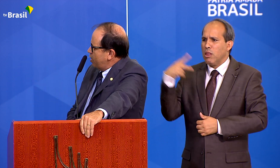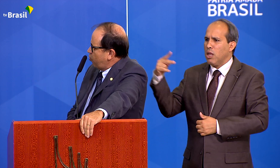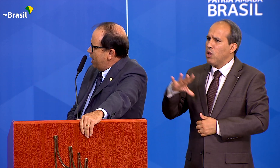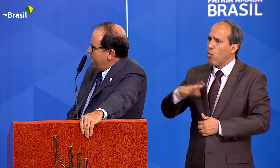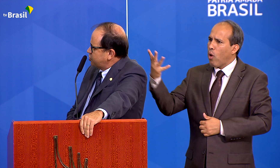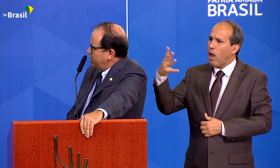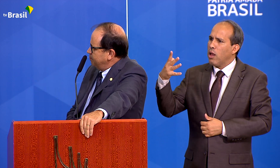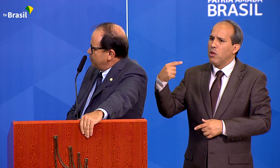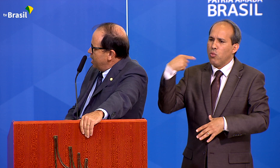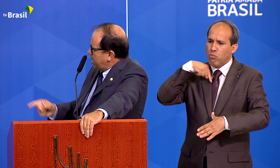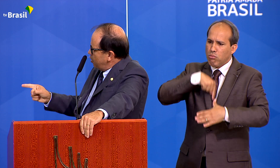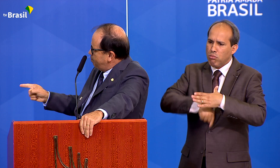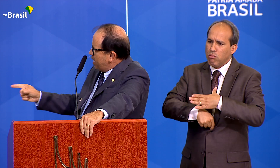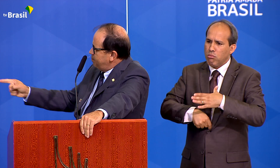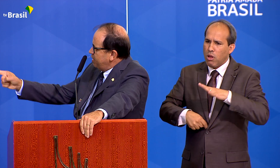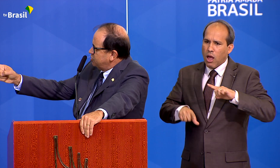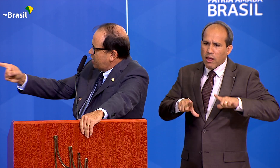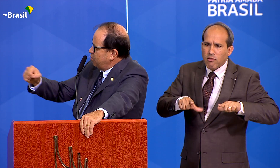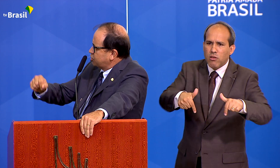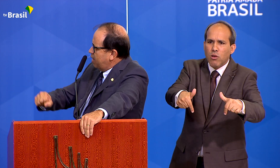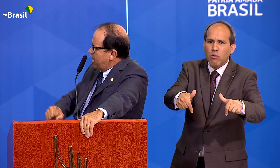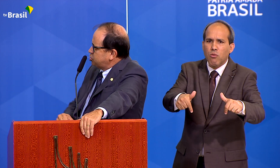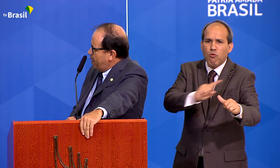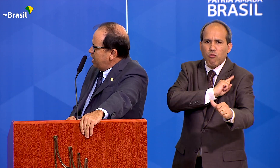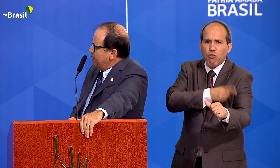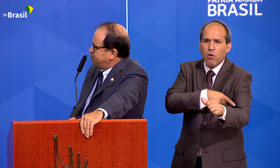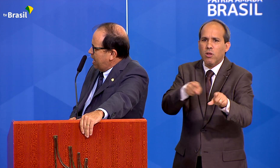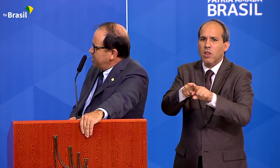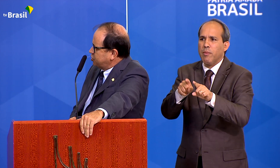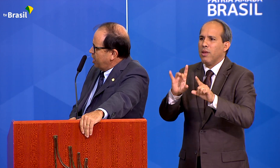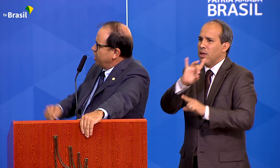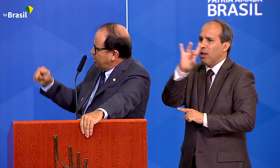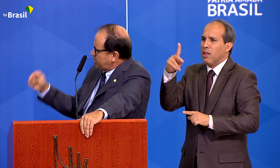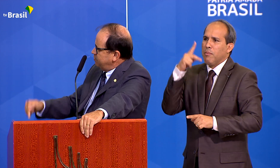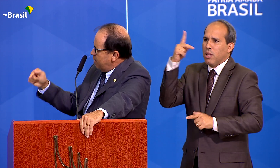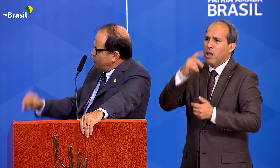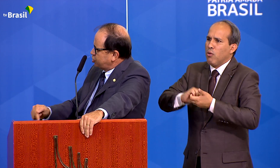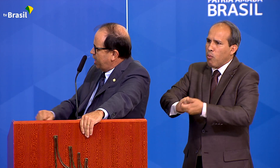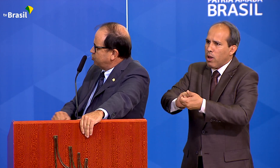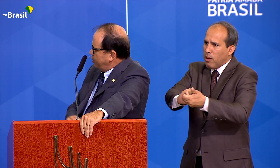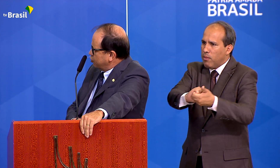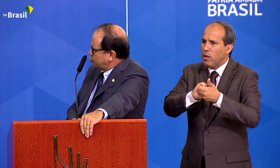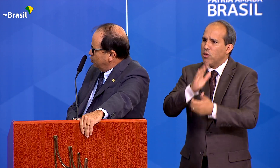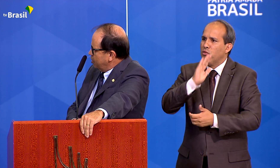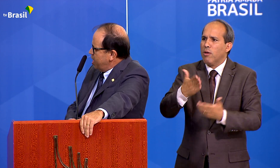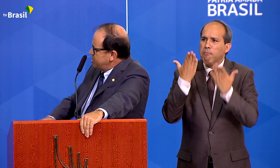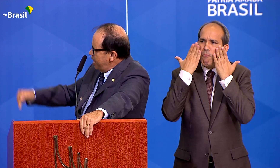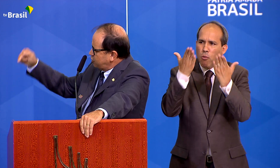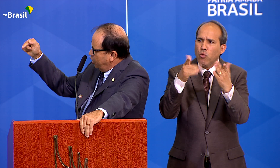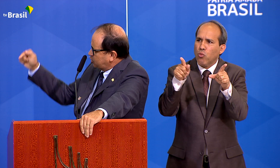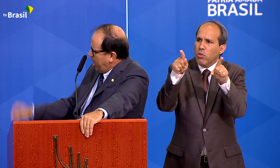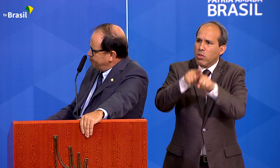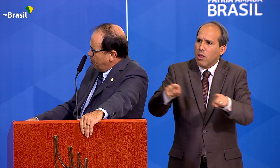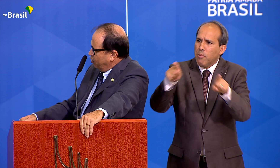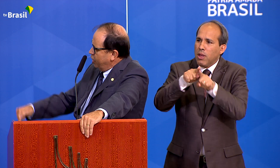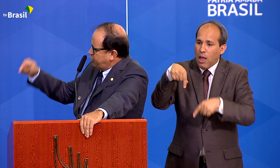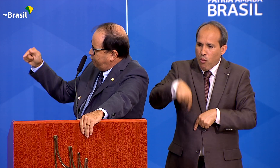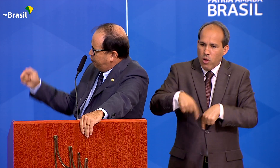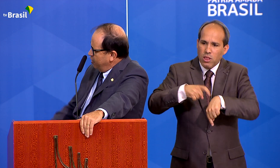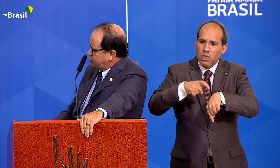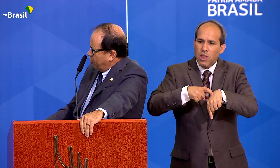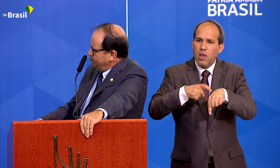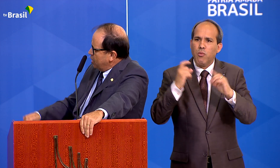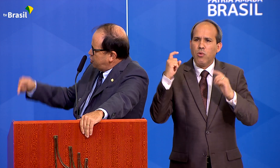pela sua coragem quero parabenizar os demais parlamentares que têm demonstrado isto neste